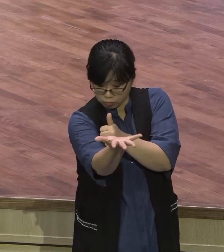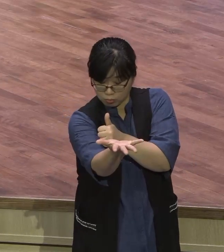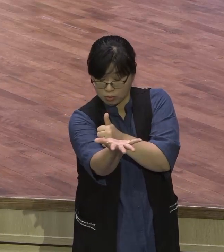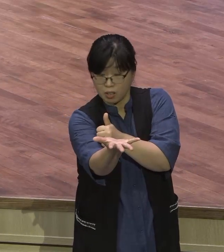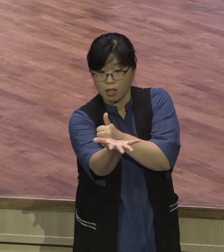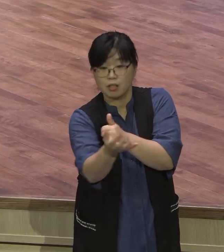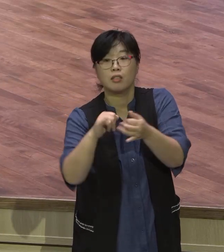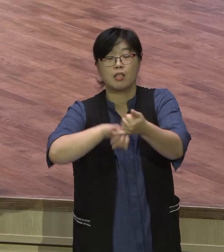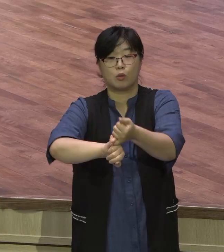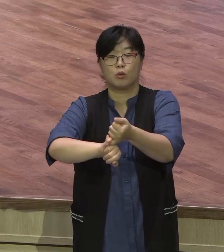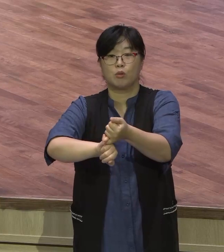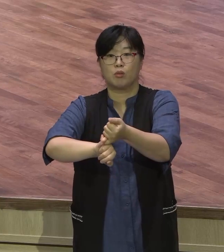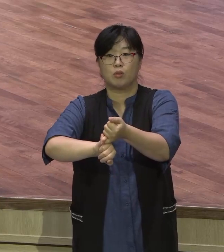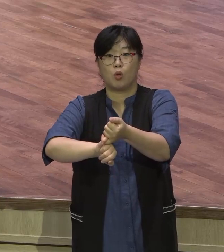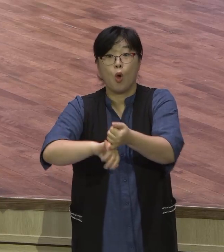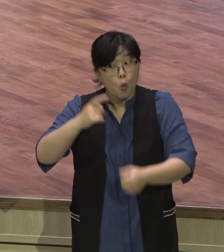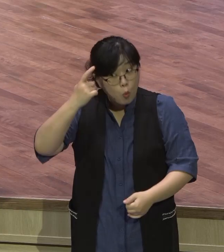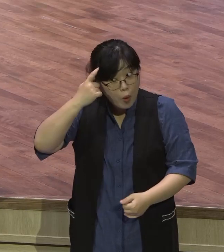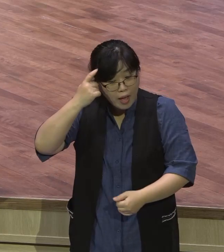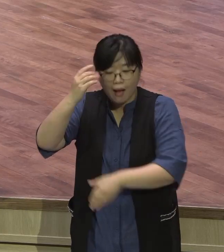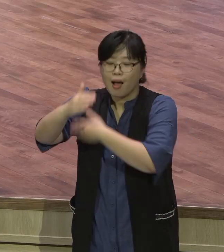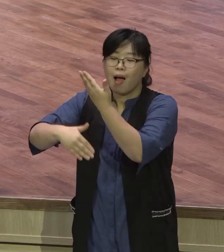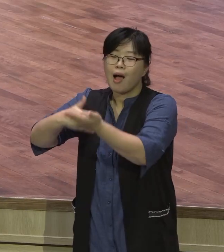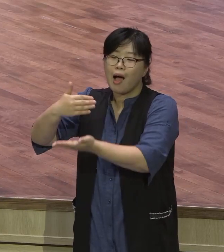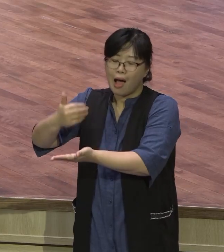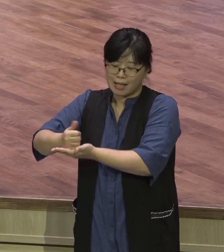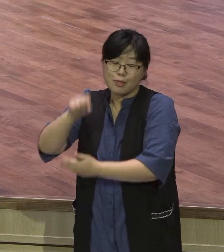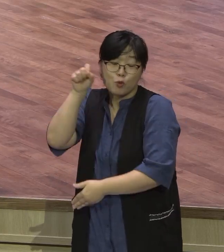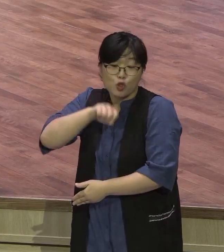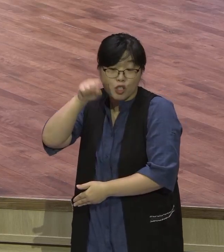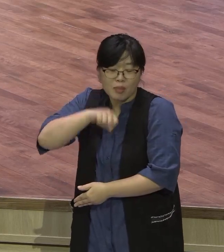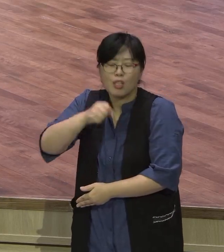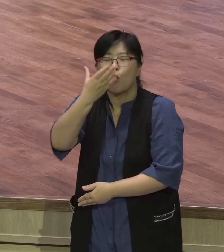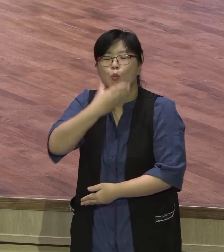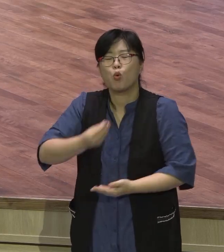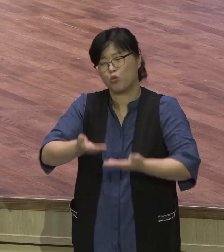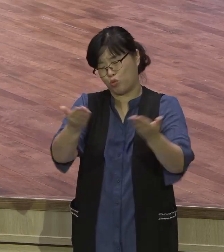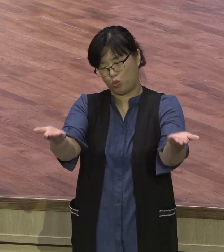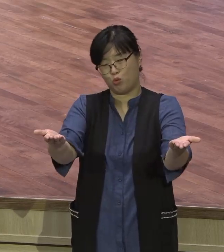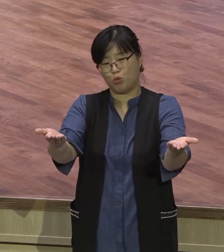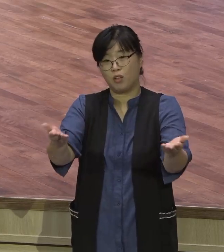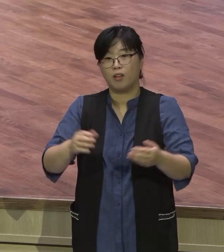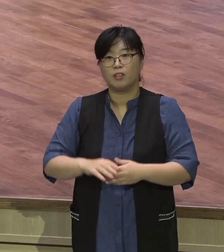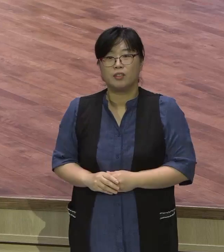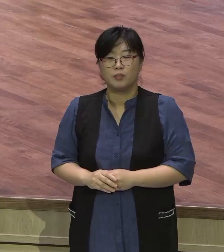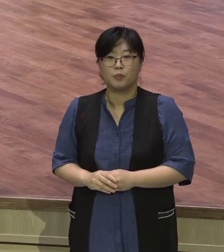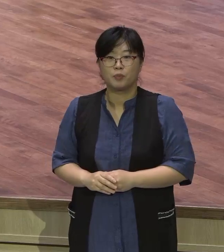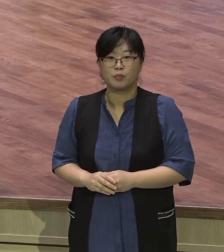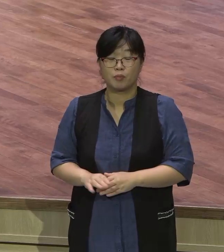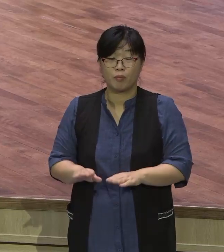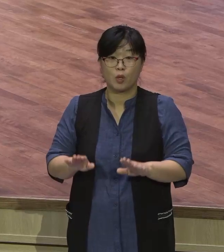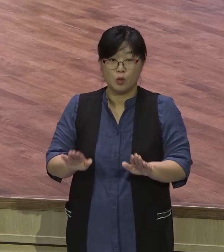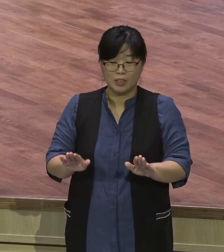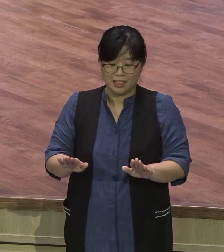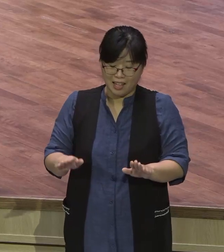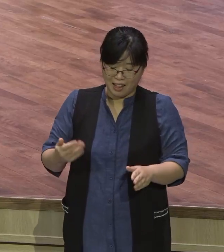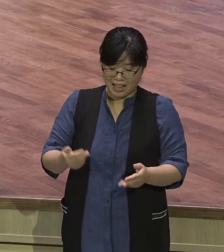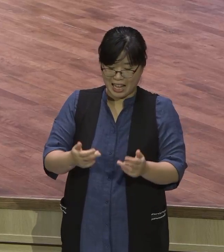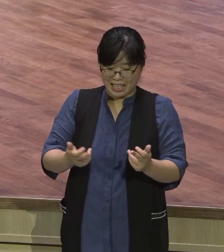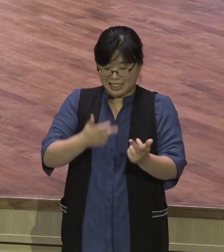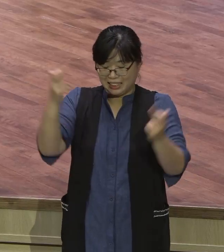축복하시는 삶을 사셨습니다. 우리가 얼마 전까지 주일에 살펴봤던 산상 수원의 말씀 산상 수원의 말씀도